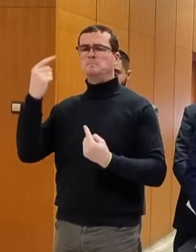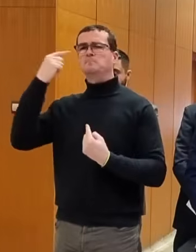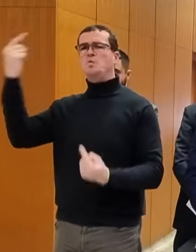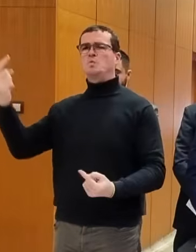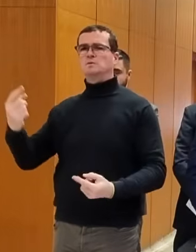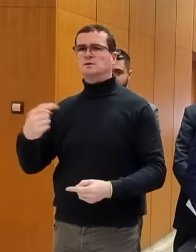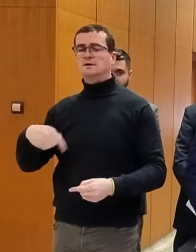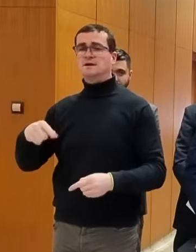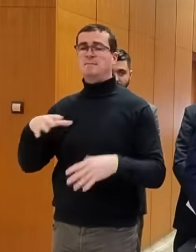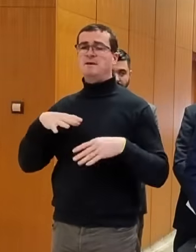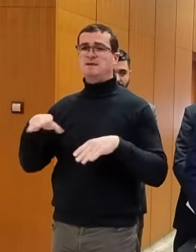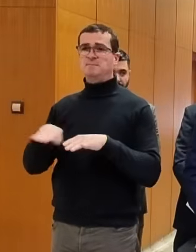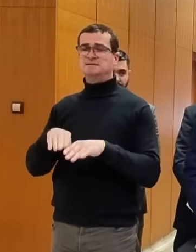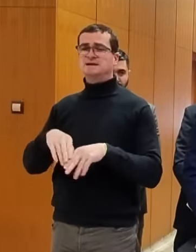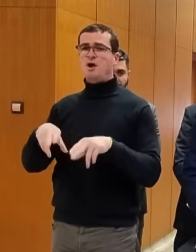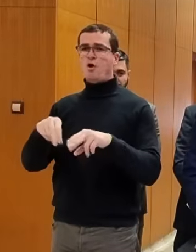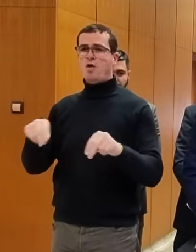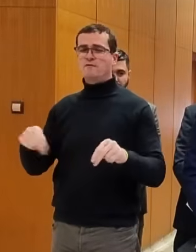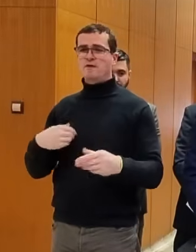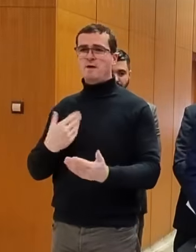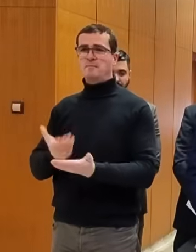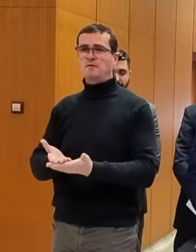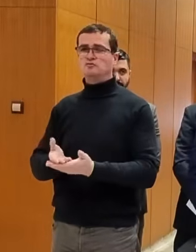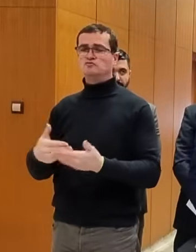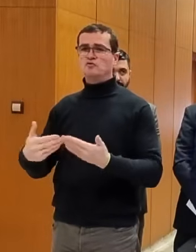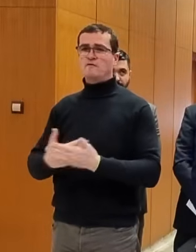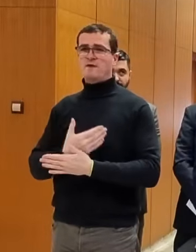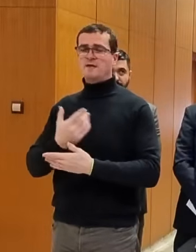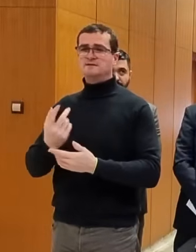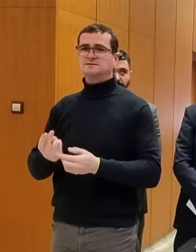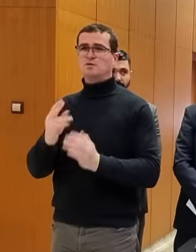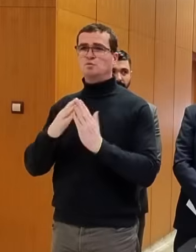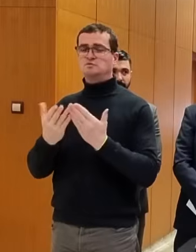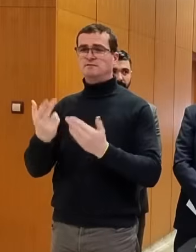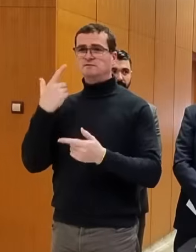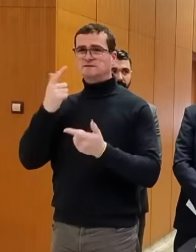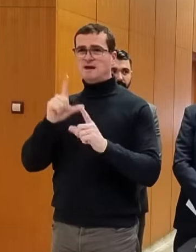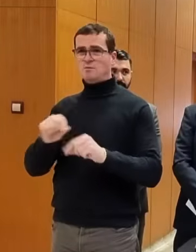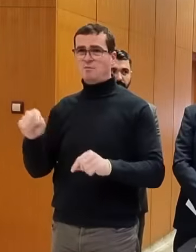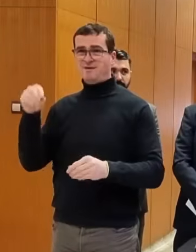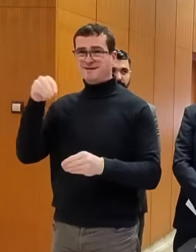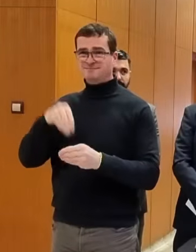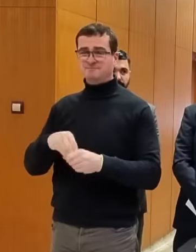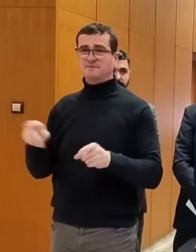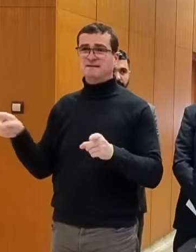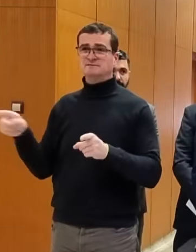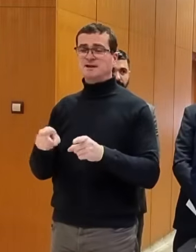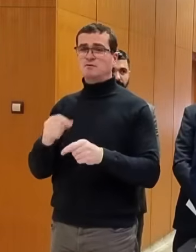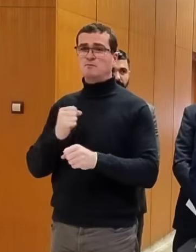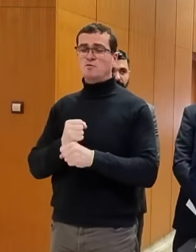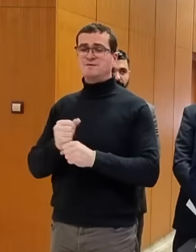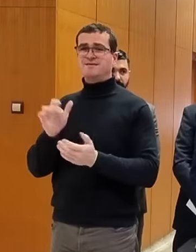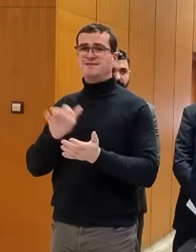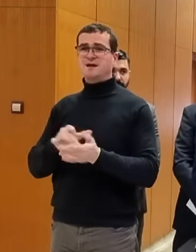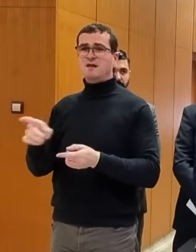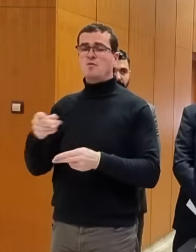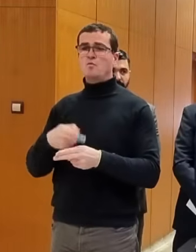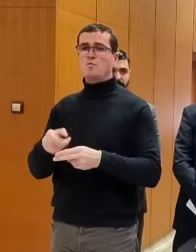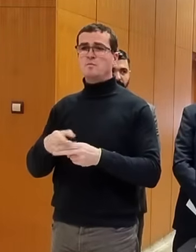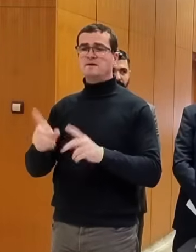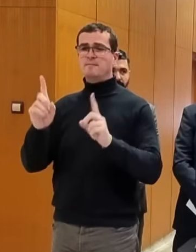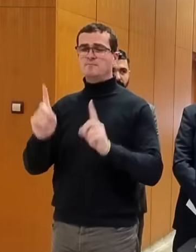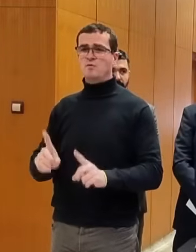pripomenieme, že pani ministerka Kolíková predložila novelizáciu ústavy Slovenskej republiky v skrátenom konaní a týkalo sa to